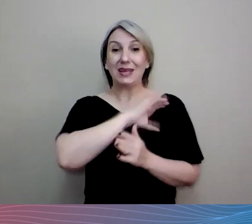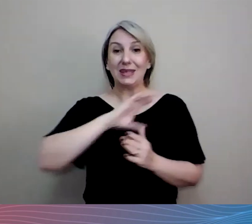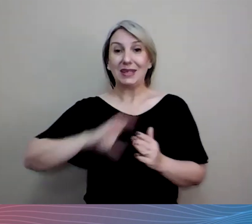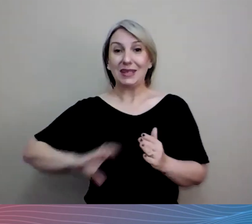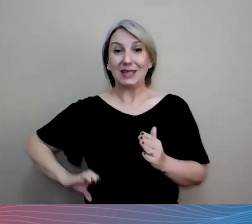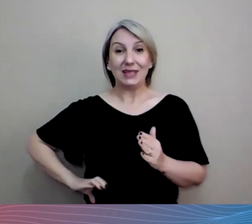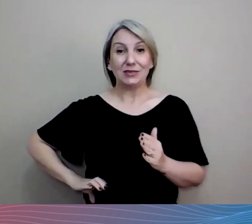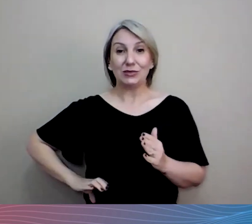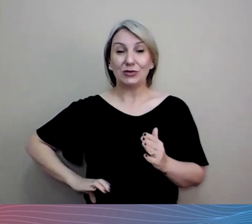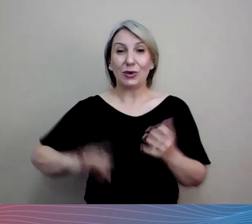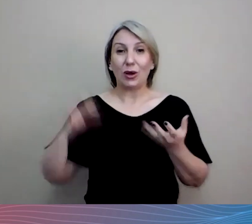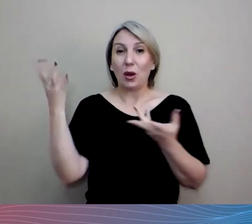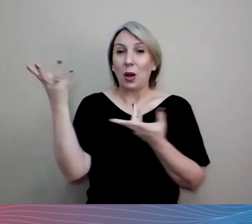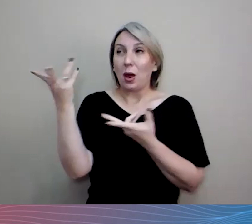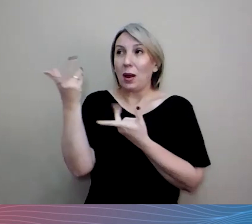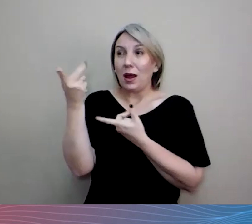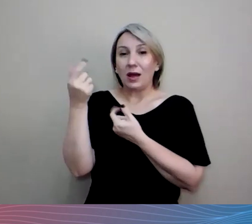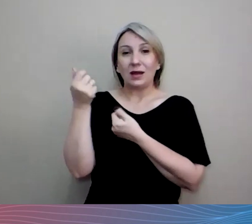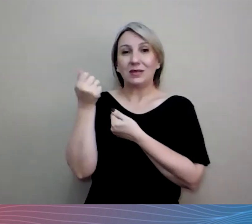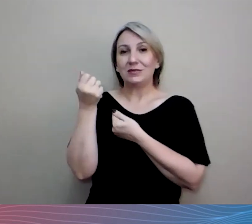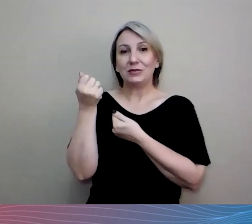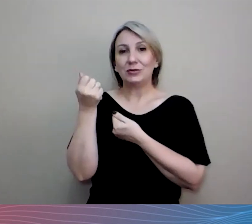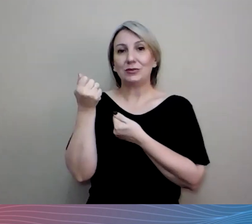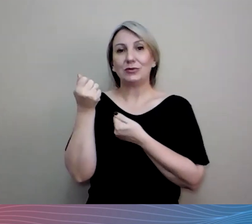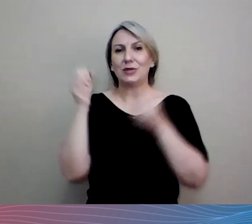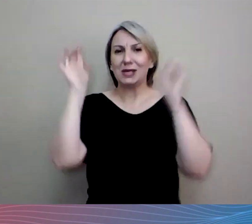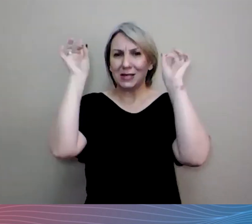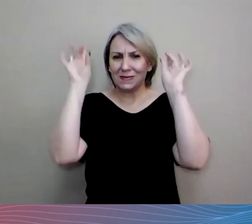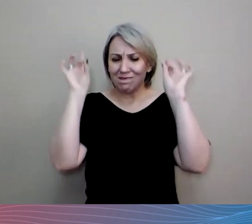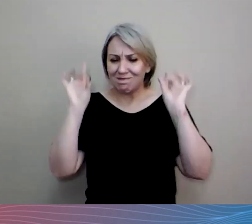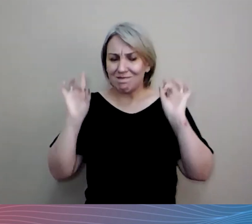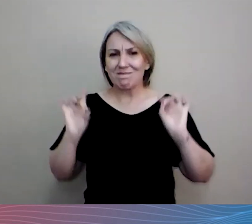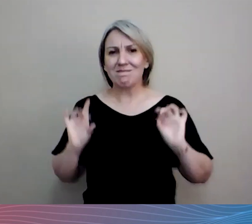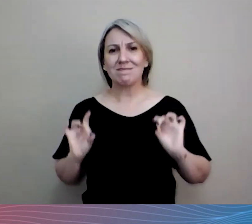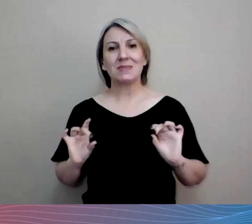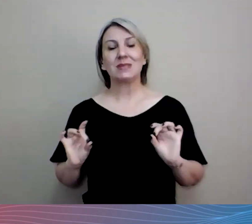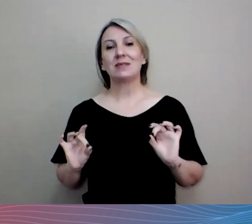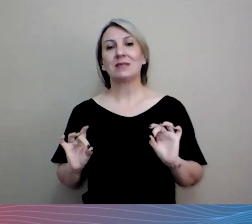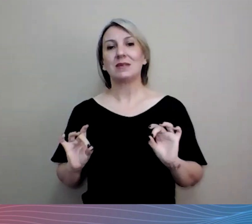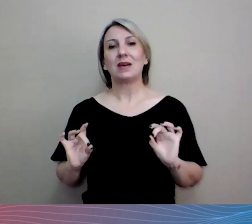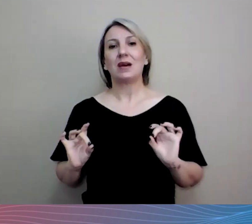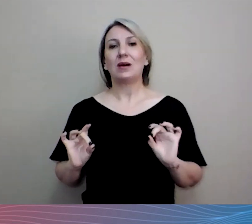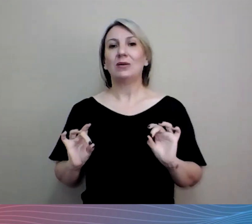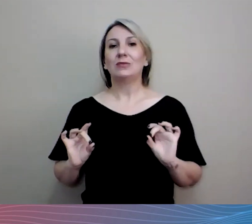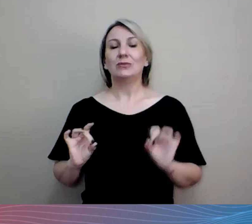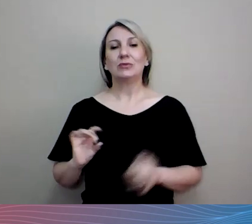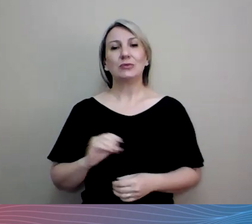Ele precisa nos encher com as riquezas desse Cristo. Ele precisa nos encher com o próprio Cristo.